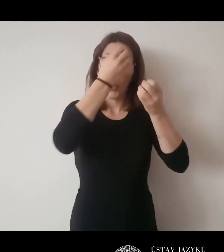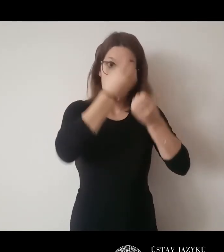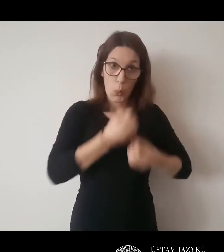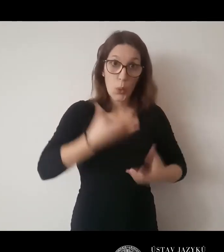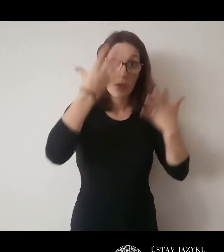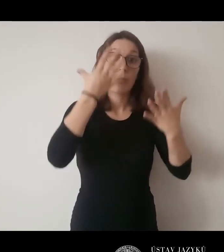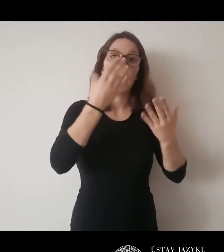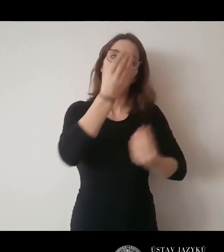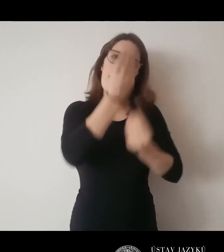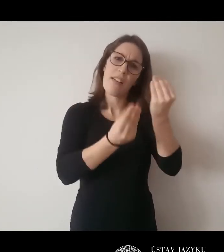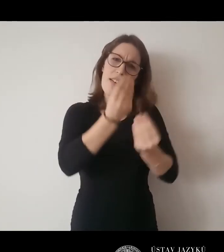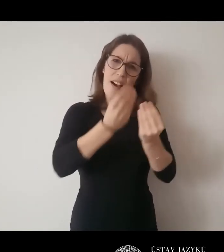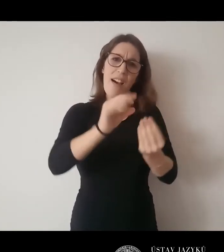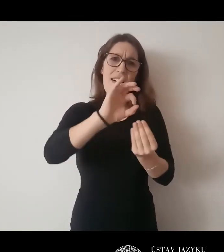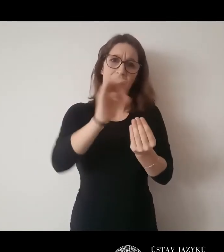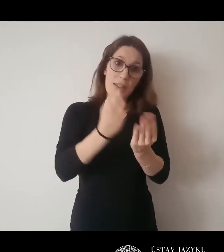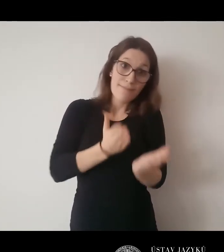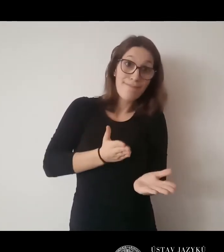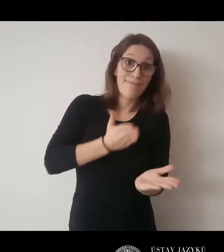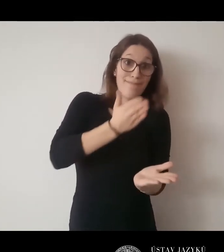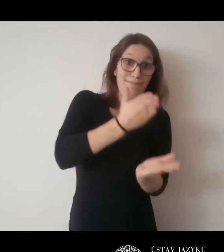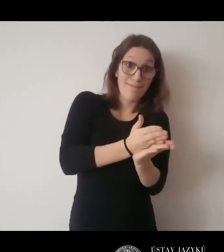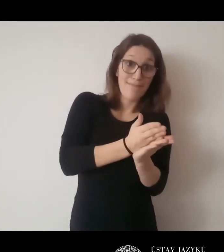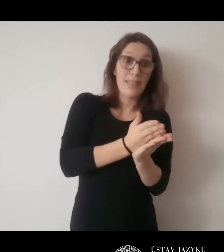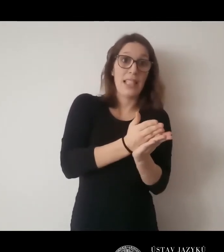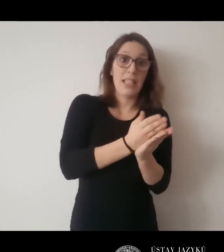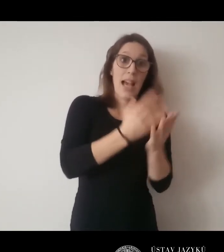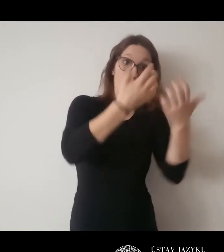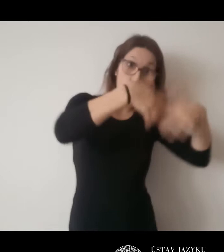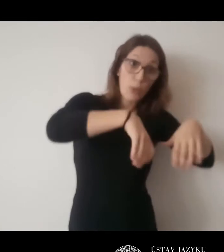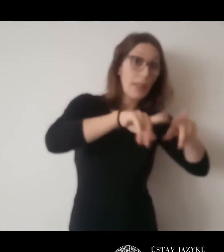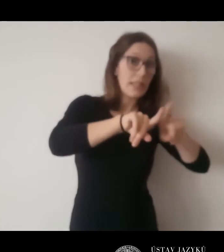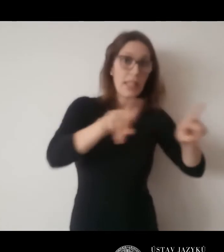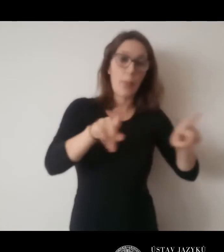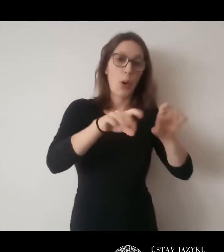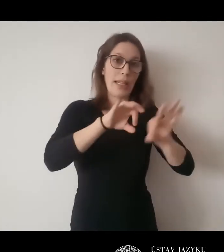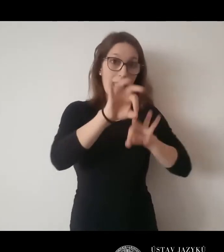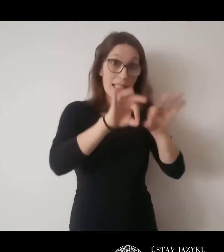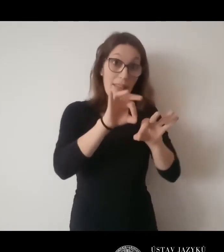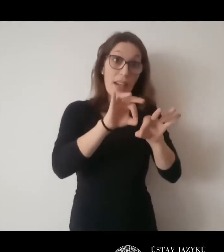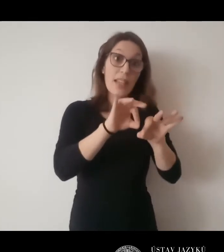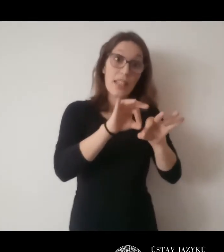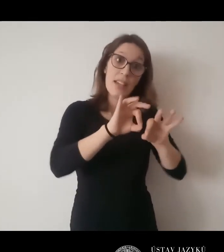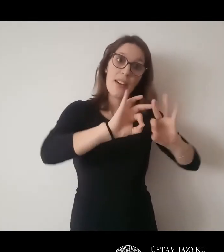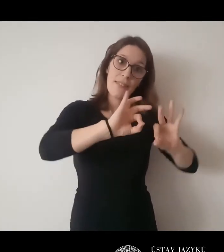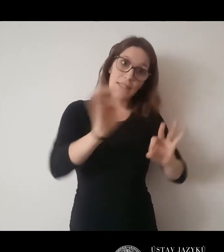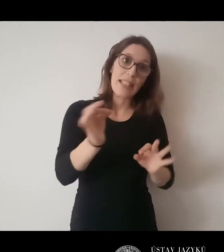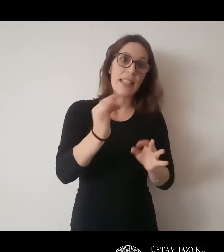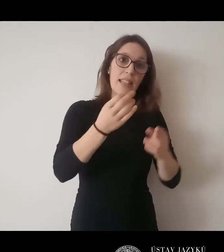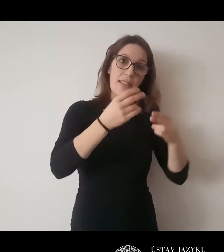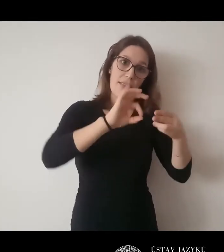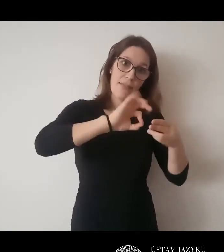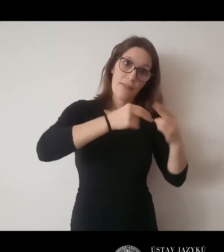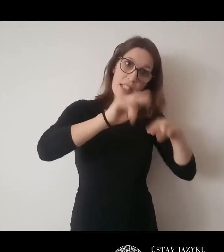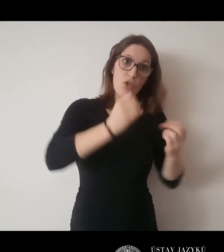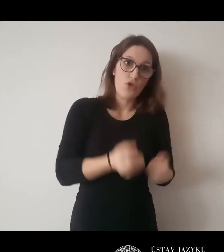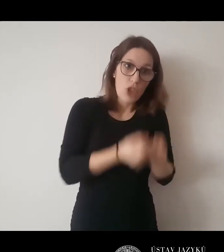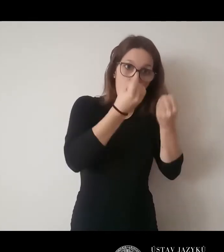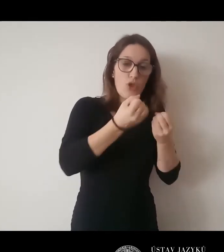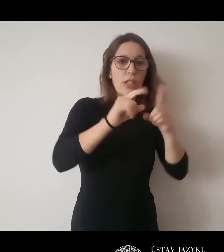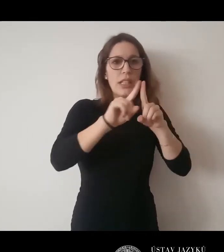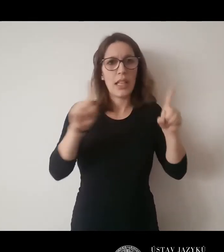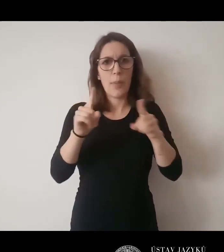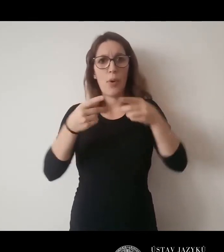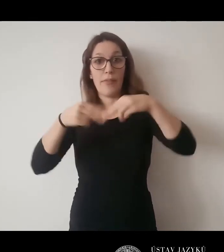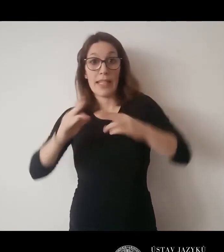trenér může tu hru přizpůsobit tím, že ji buď zjednoduší, anebo ji stíží. A vlastně na základě toho